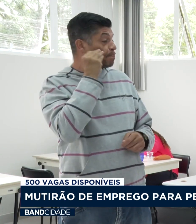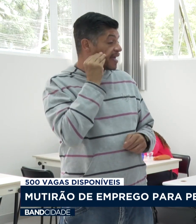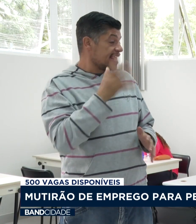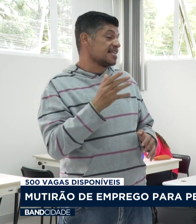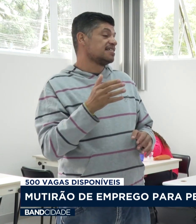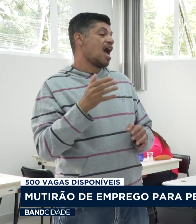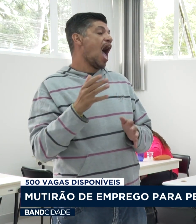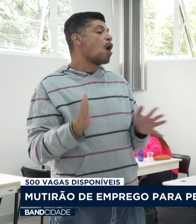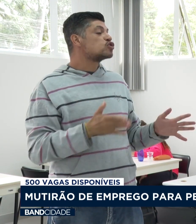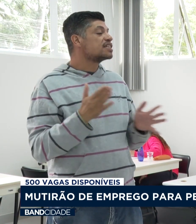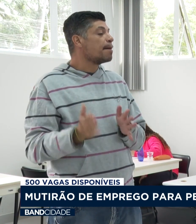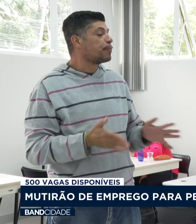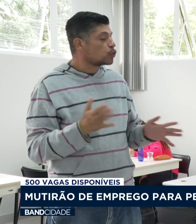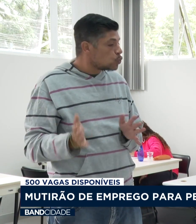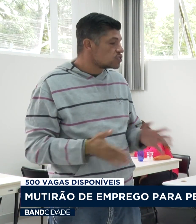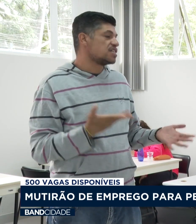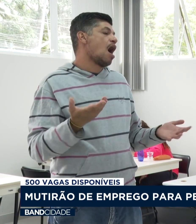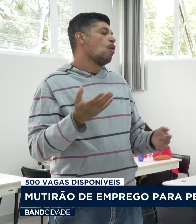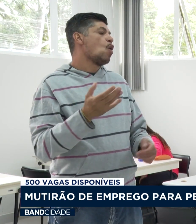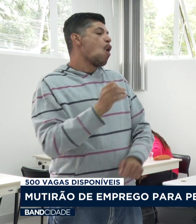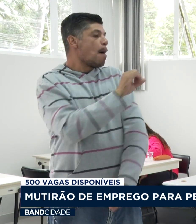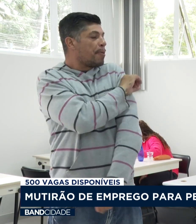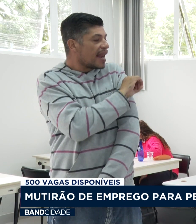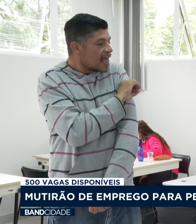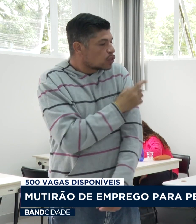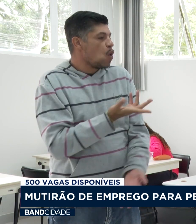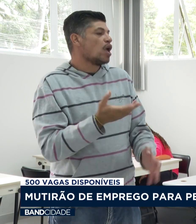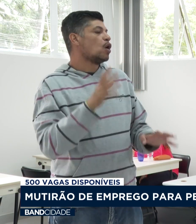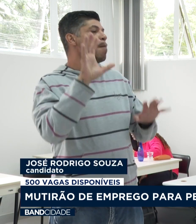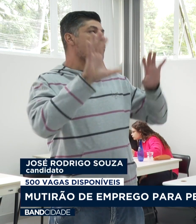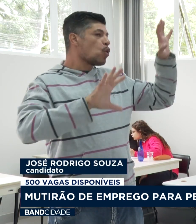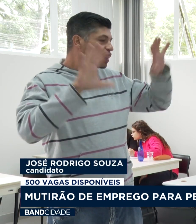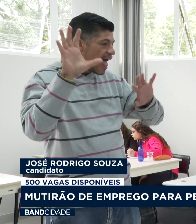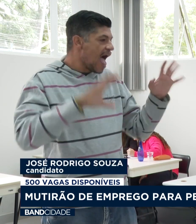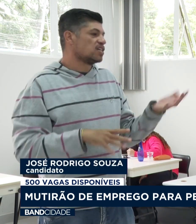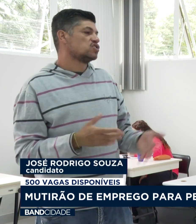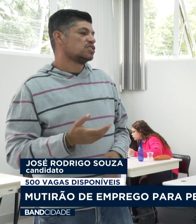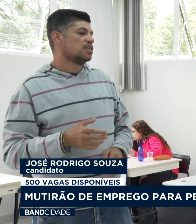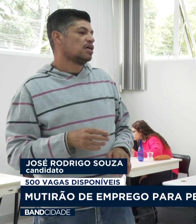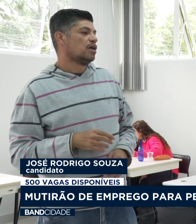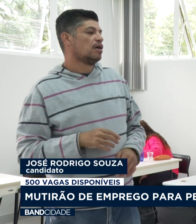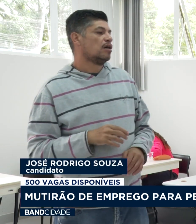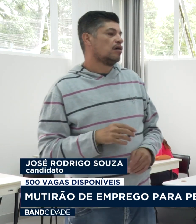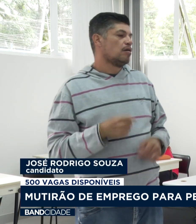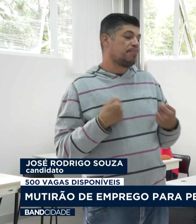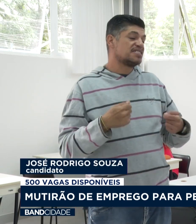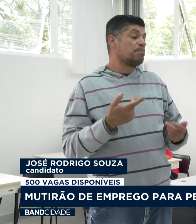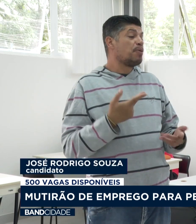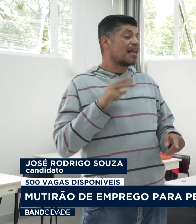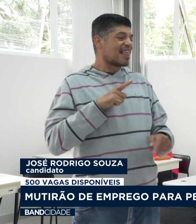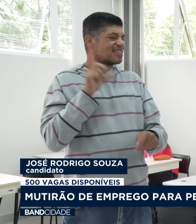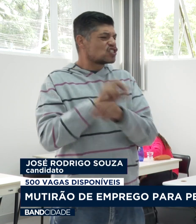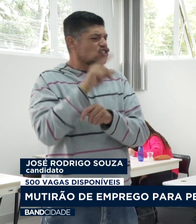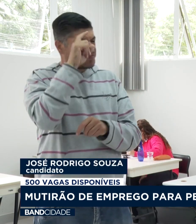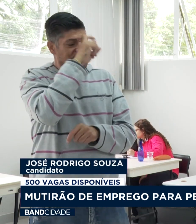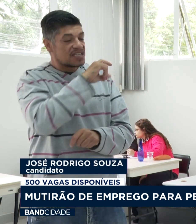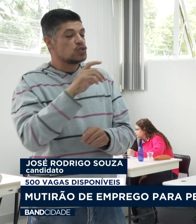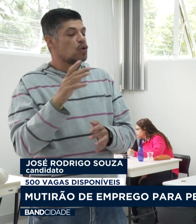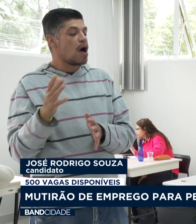emprego é a comunicação. E como eu tenho experiência em produção, operação, né, operacional,